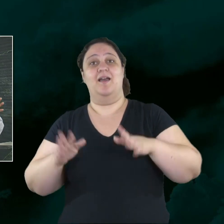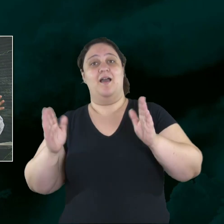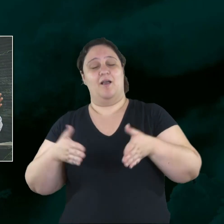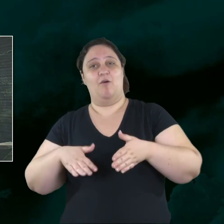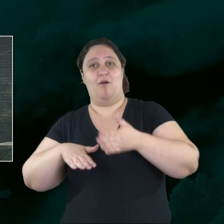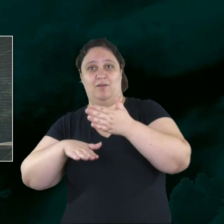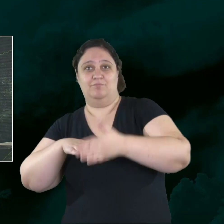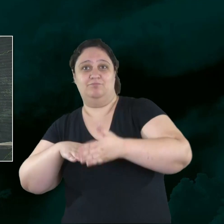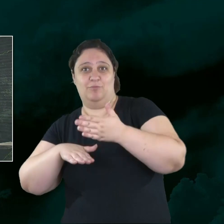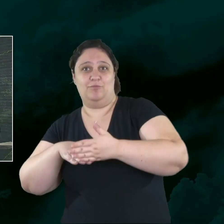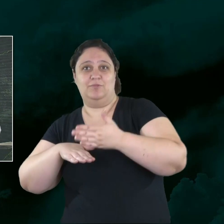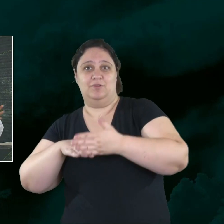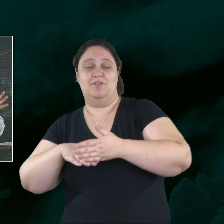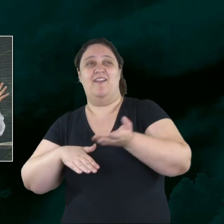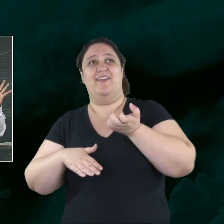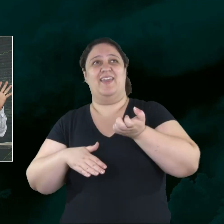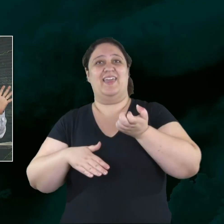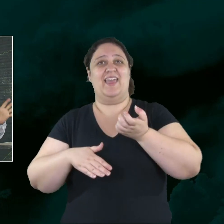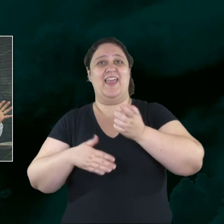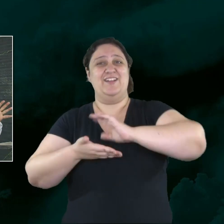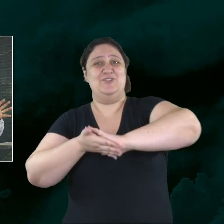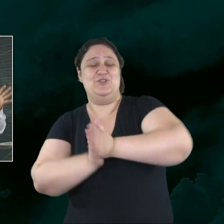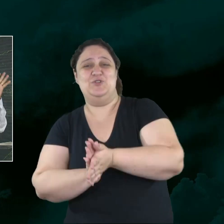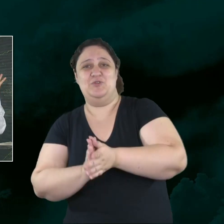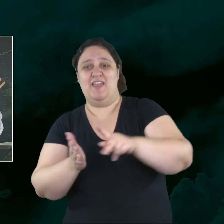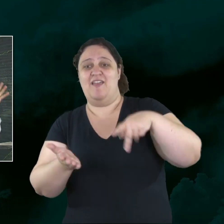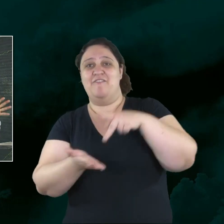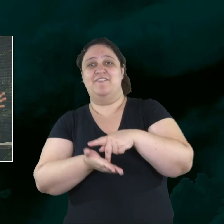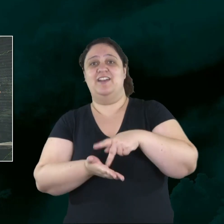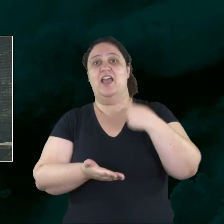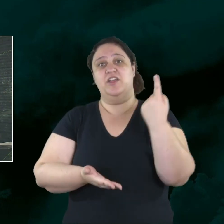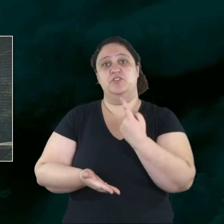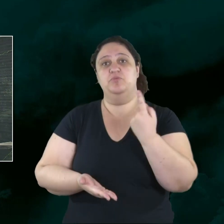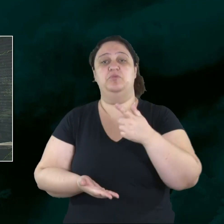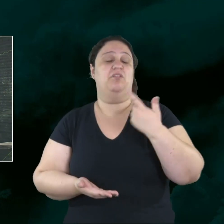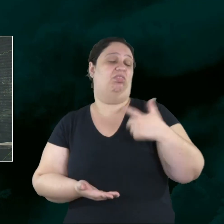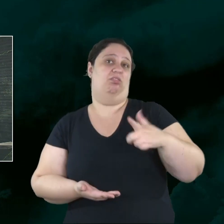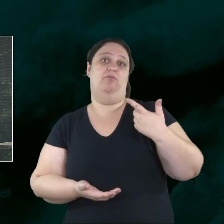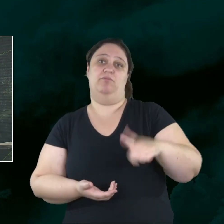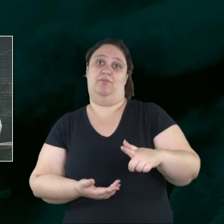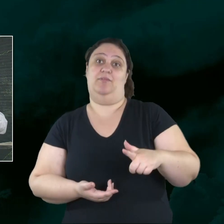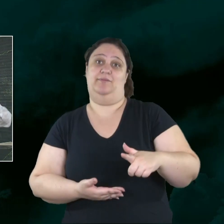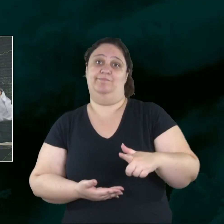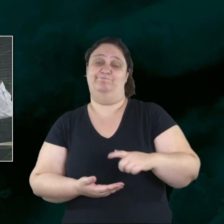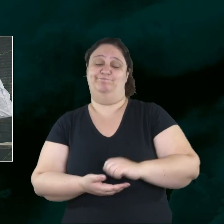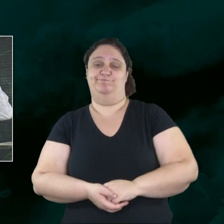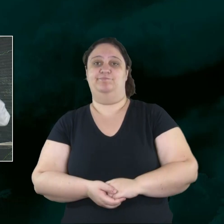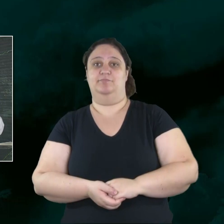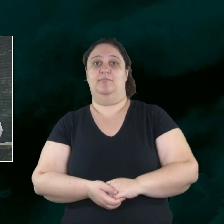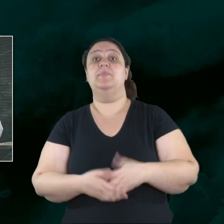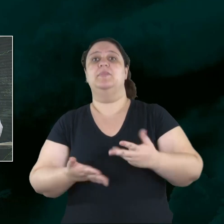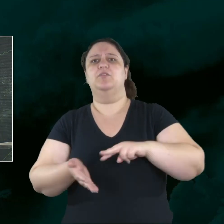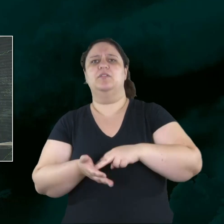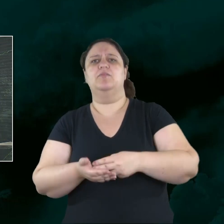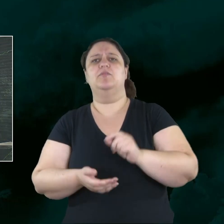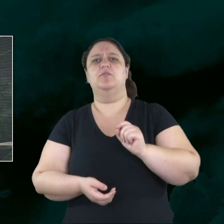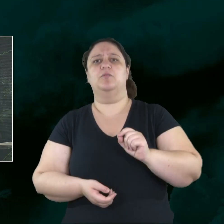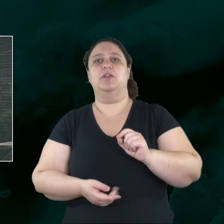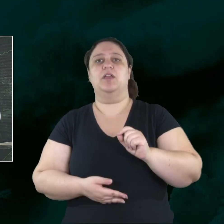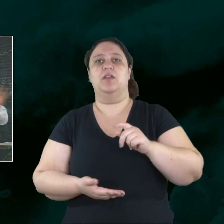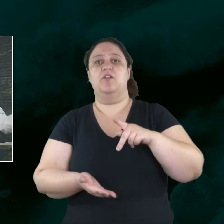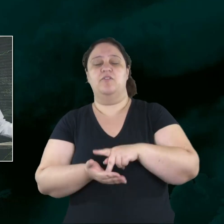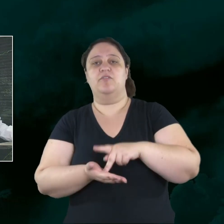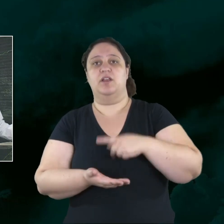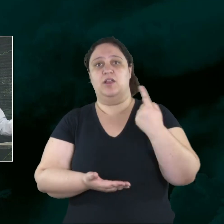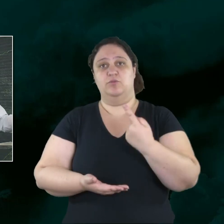pós-modernismo quer derrubar esse conceito. Não existe a verdade absoluta. Isso quer dizer, quando não tem uma verdade absoluta, cada um pode